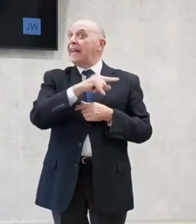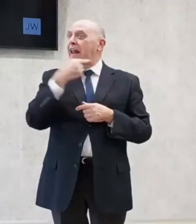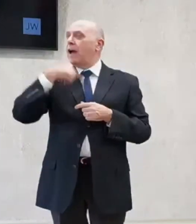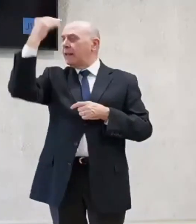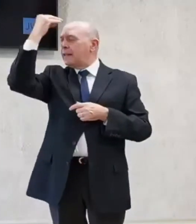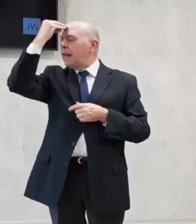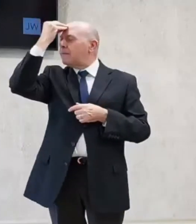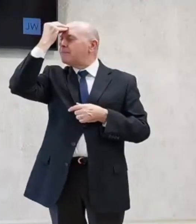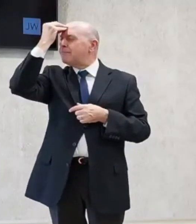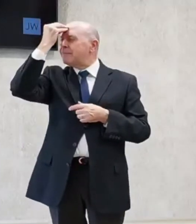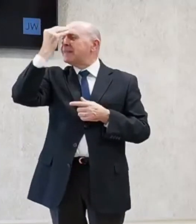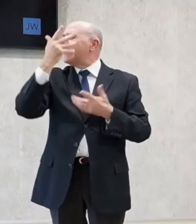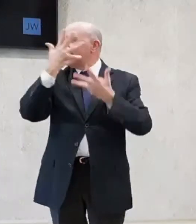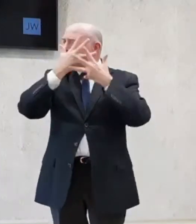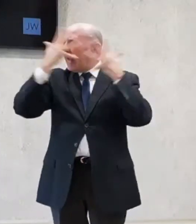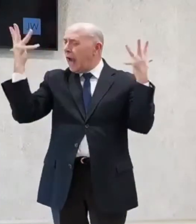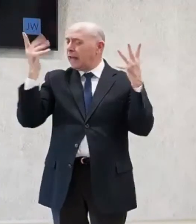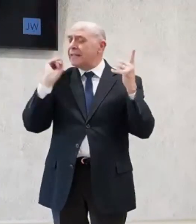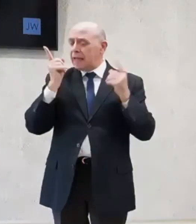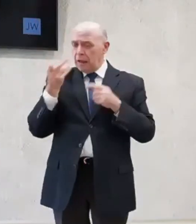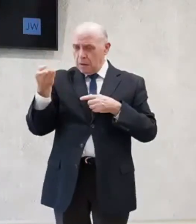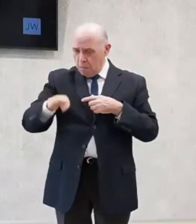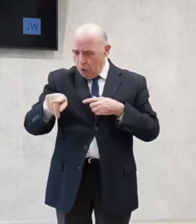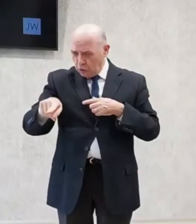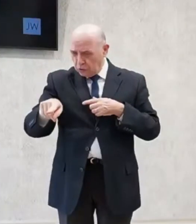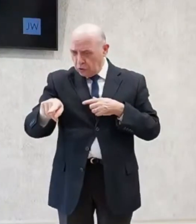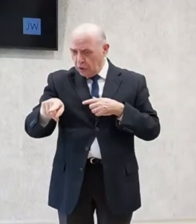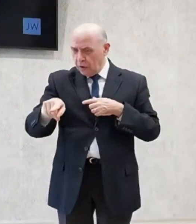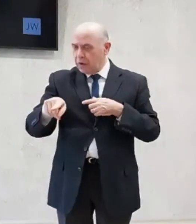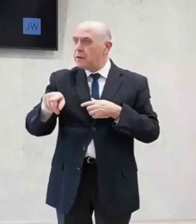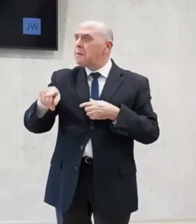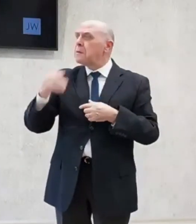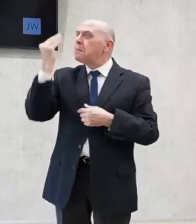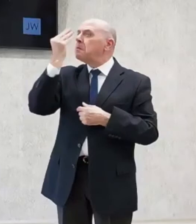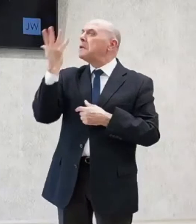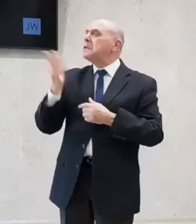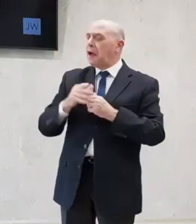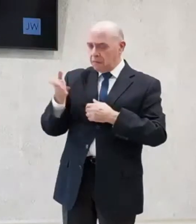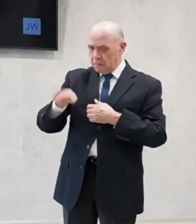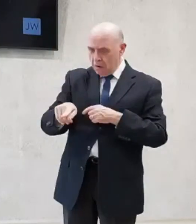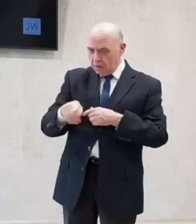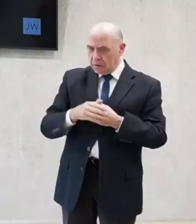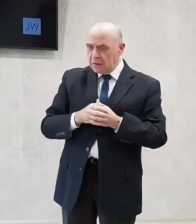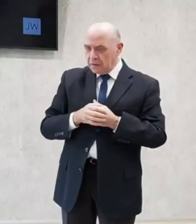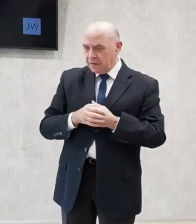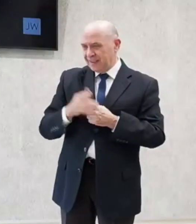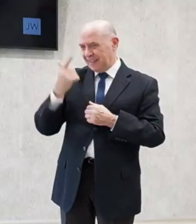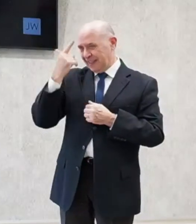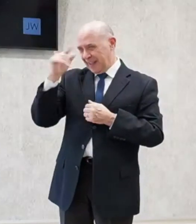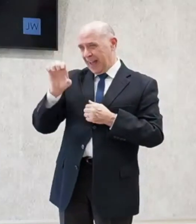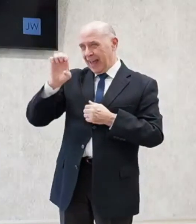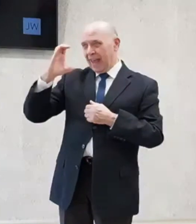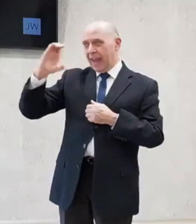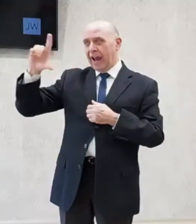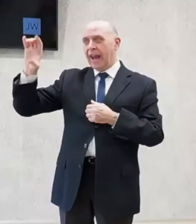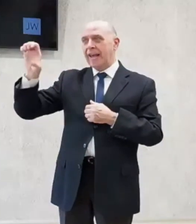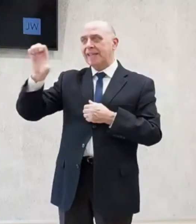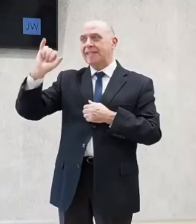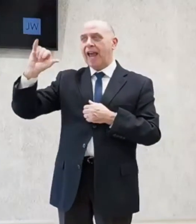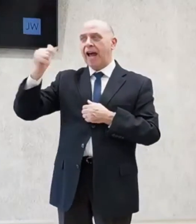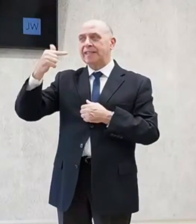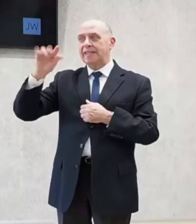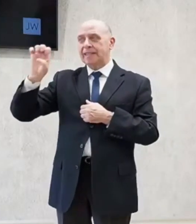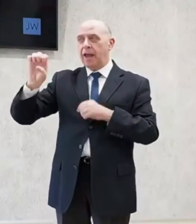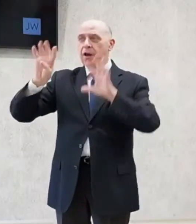condizione dei morti lei conosceva Il versetto di Ecclesiaste 95 possiamo prendere